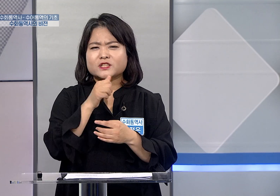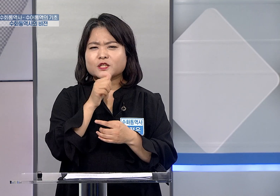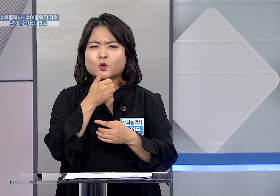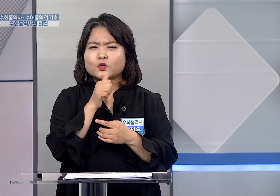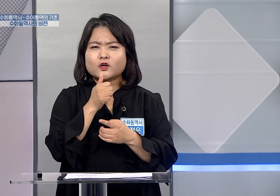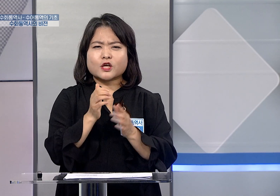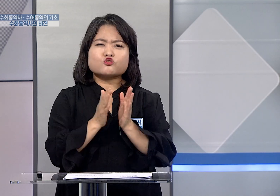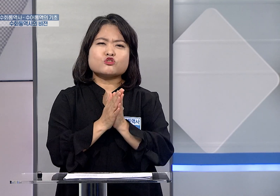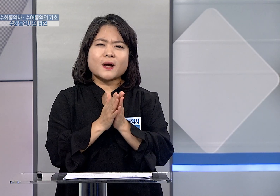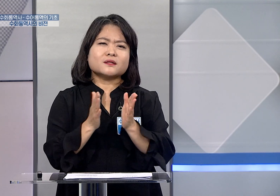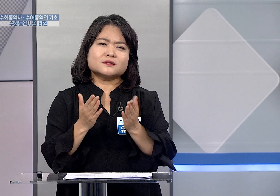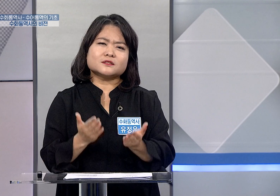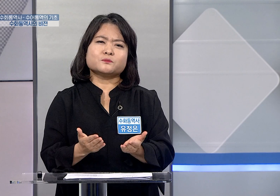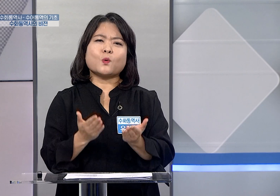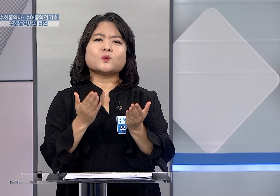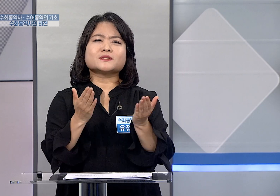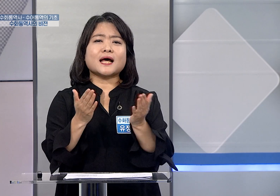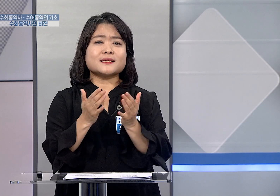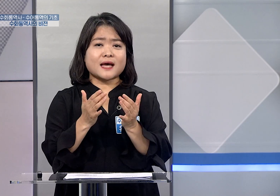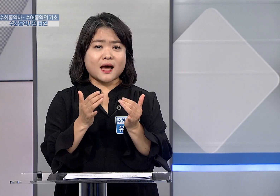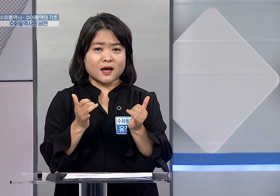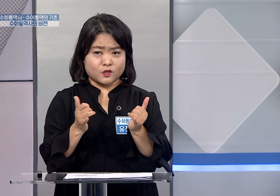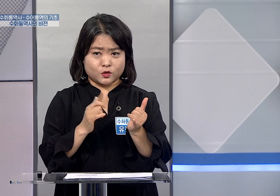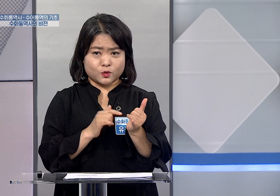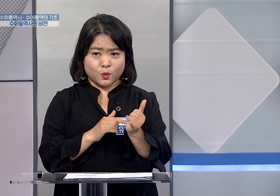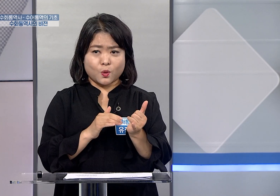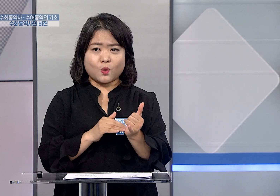우리의 통역의 출발은 봉사자였고